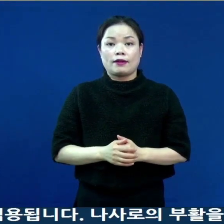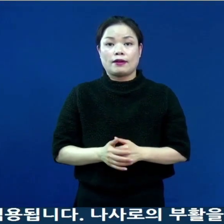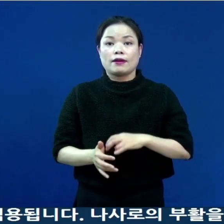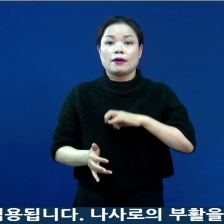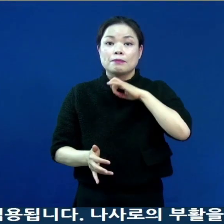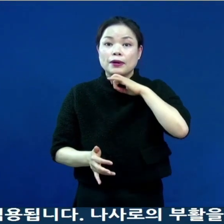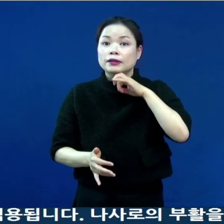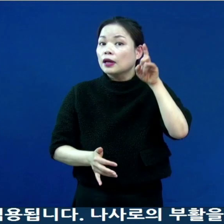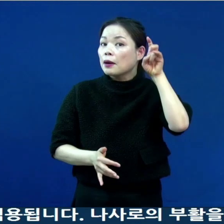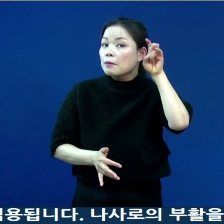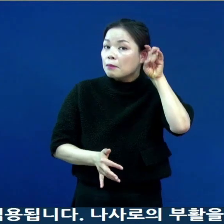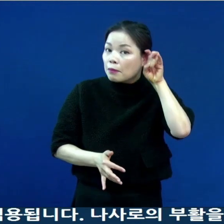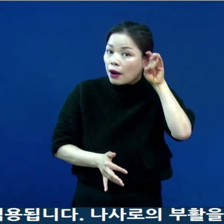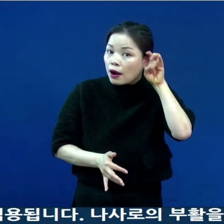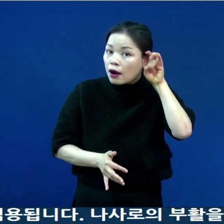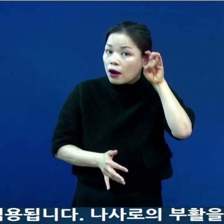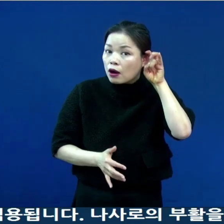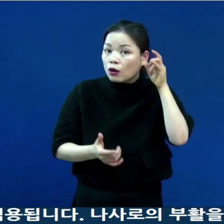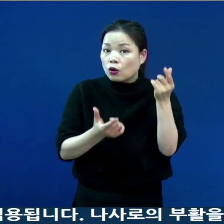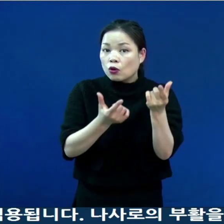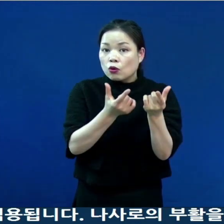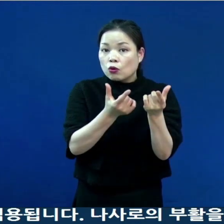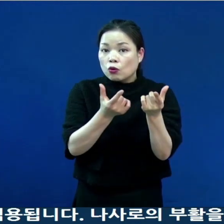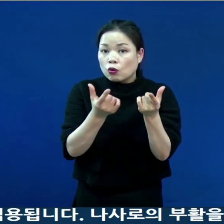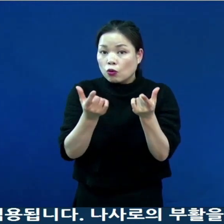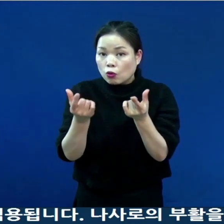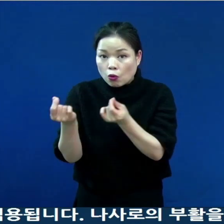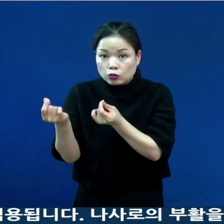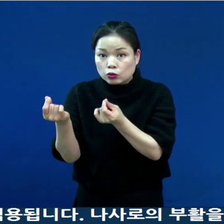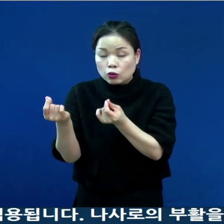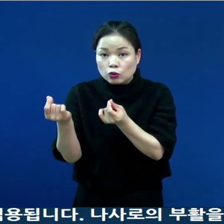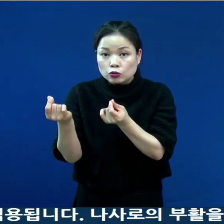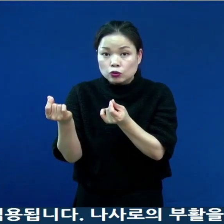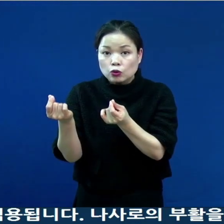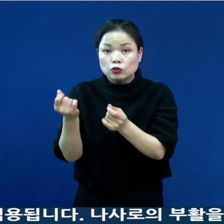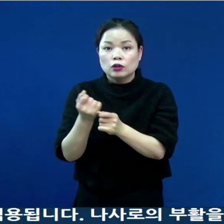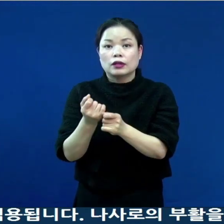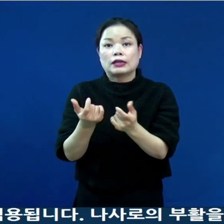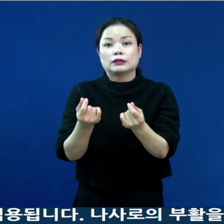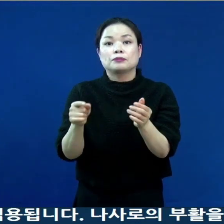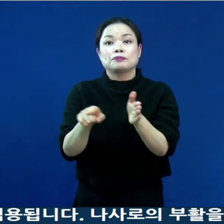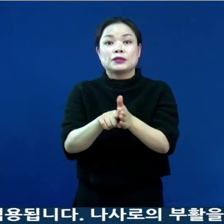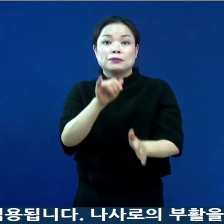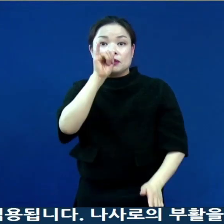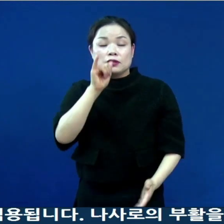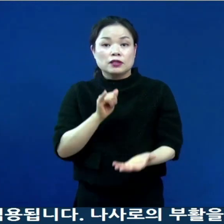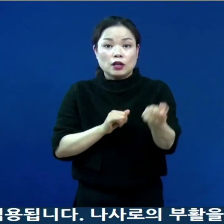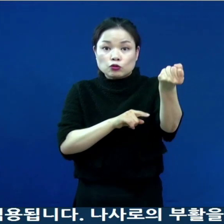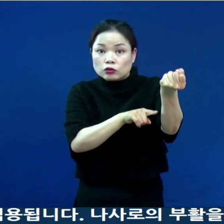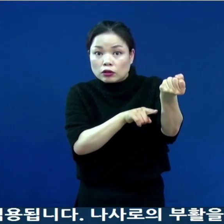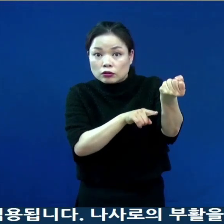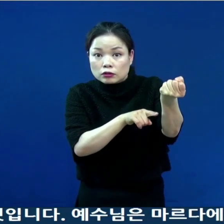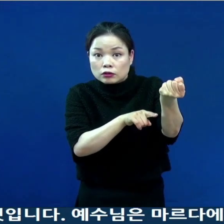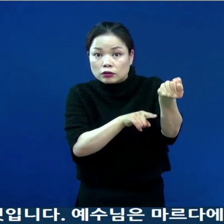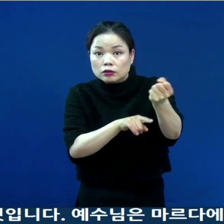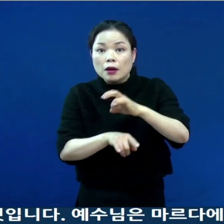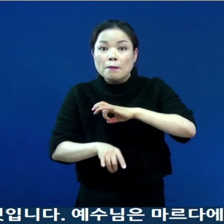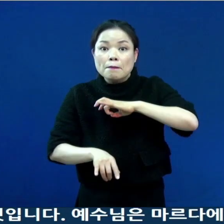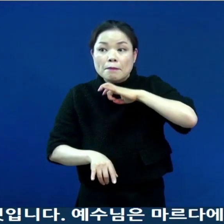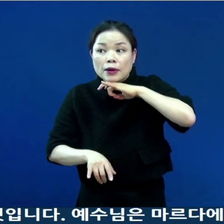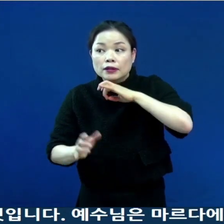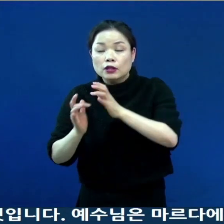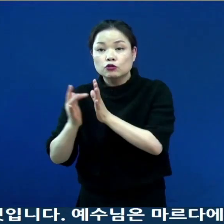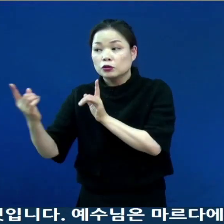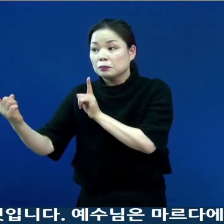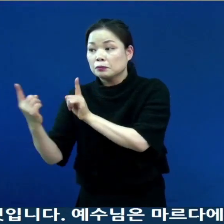마르다와 마리아가 공통적으로 갖고 있었던 믿음이 있었습니다. 아까 마르다가 예수님 만나러